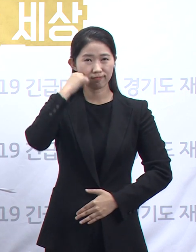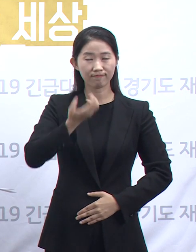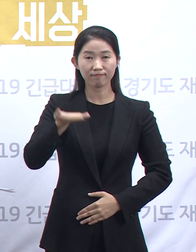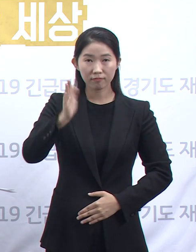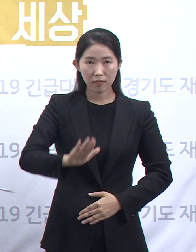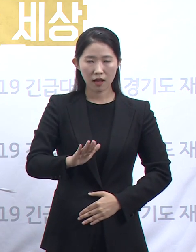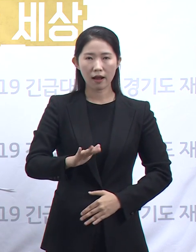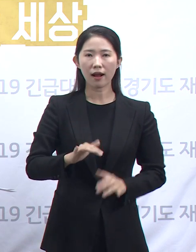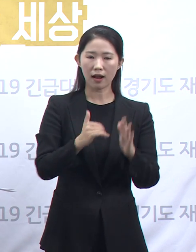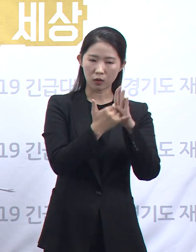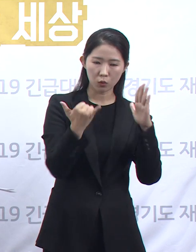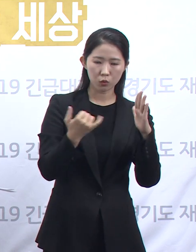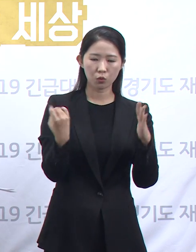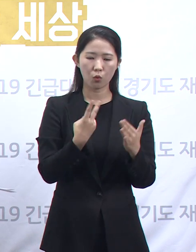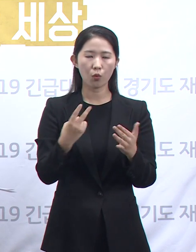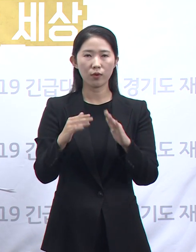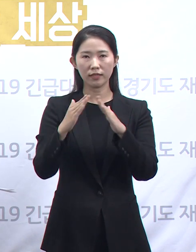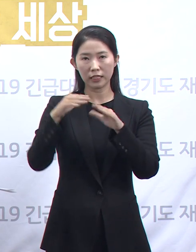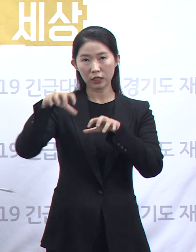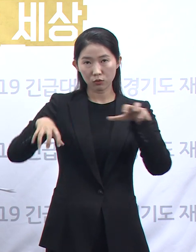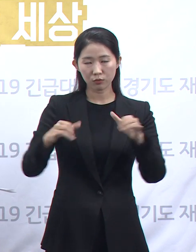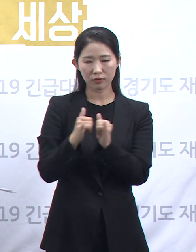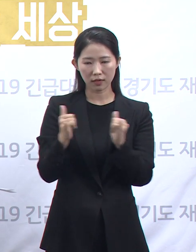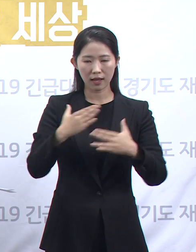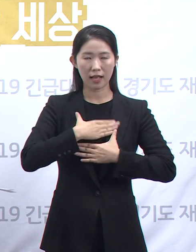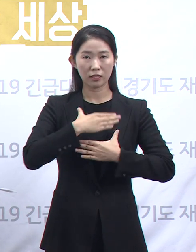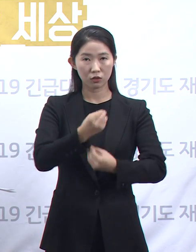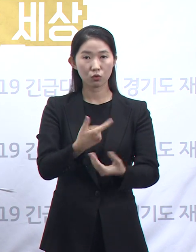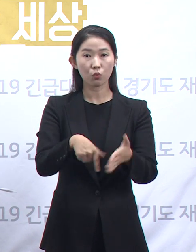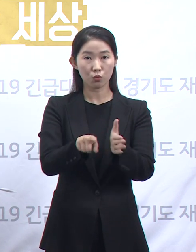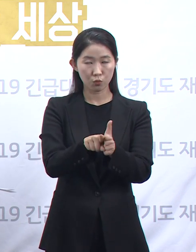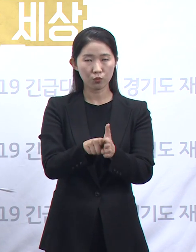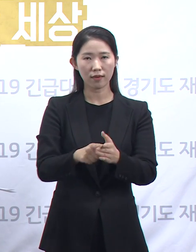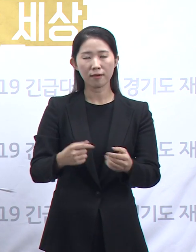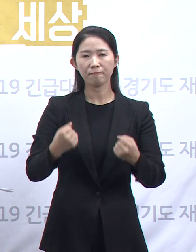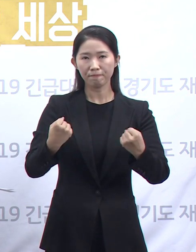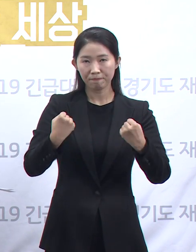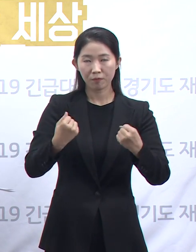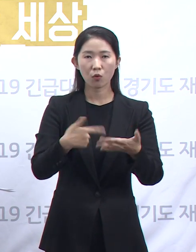조금 더 힘을 내어 주시길 당부드립니다. 경기도도 최선을 다하겠습니다. 감사합니다.